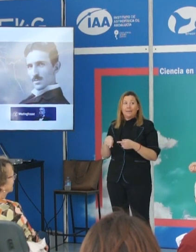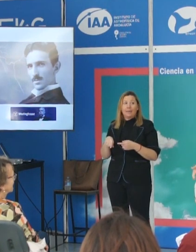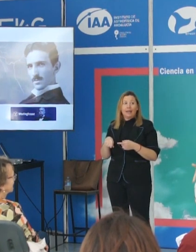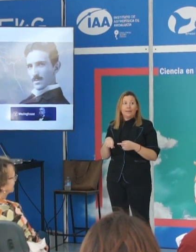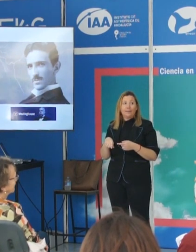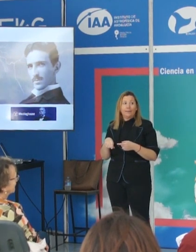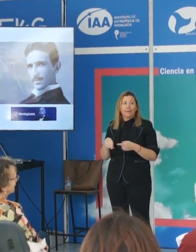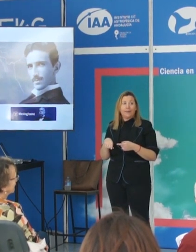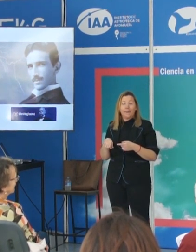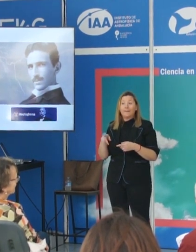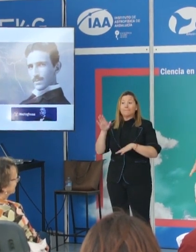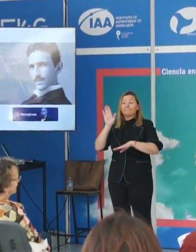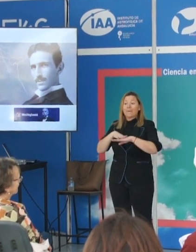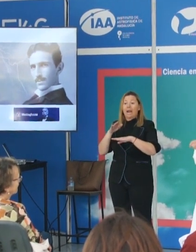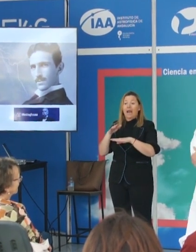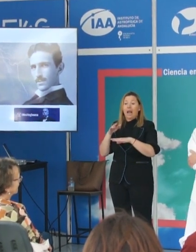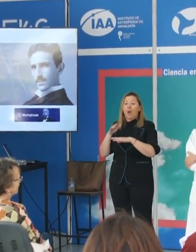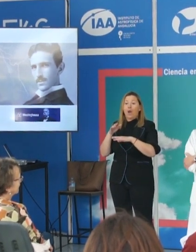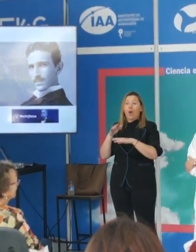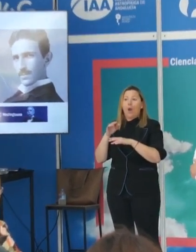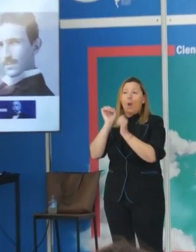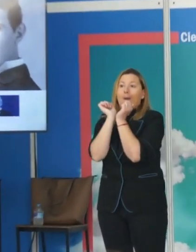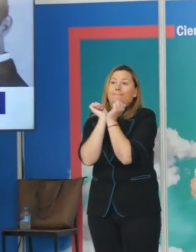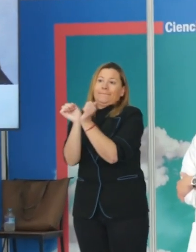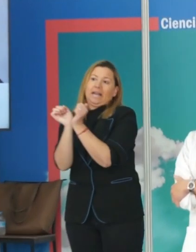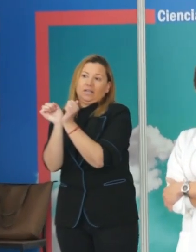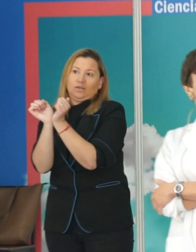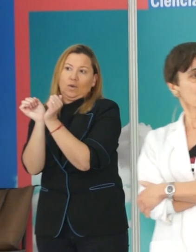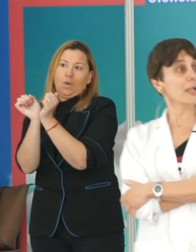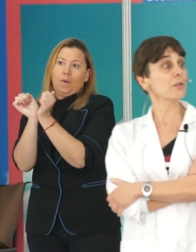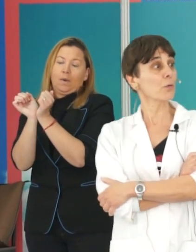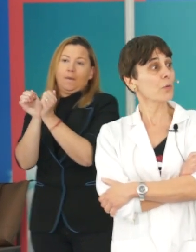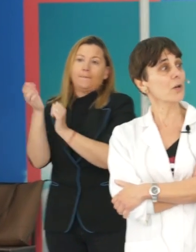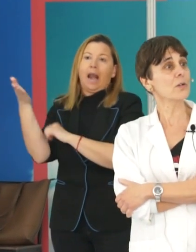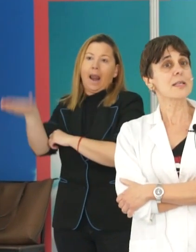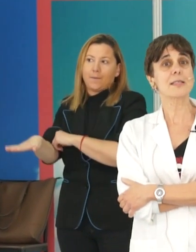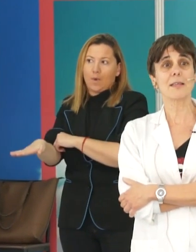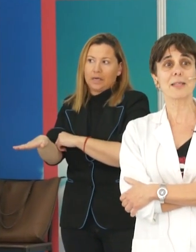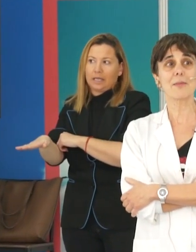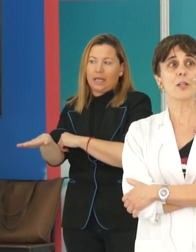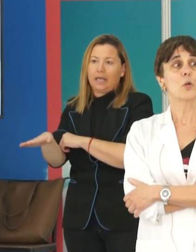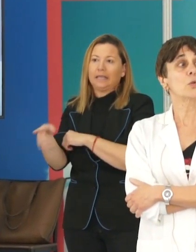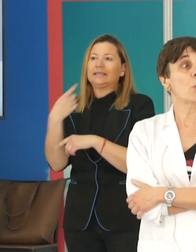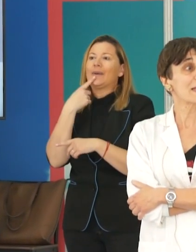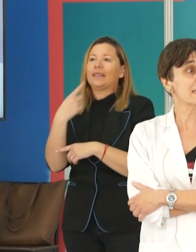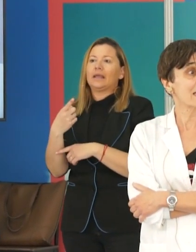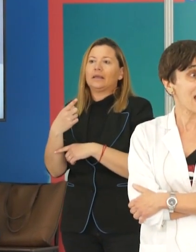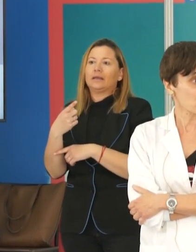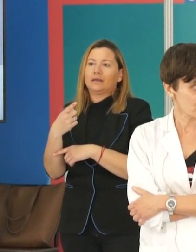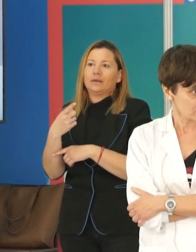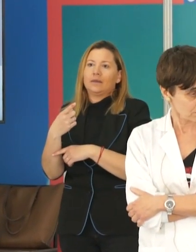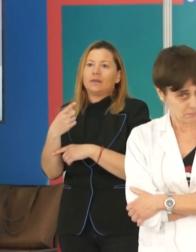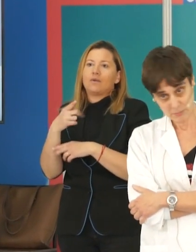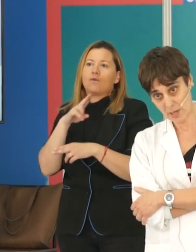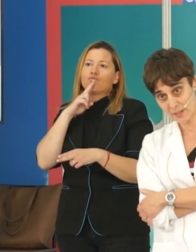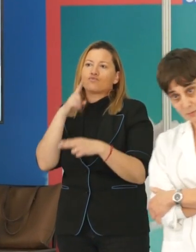para los presos la pena de muerte con la electrocución se iba a llamar to